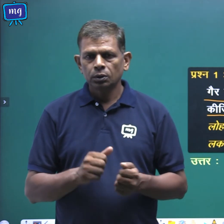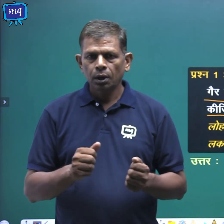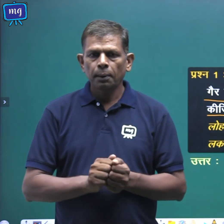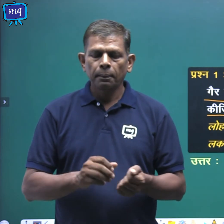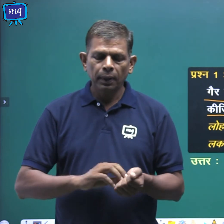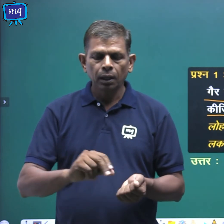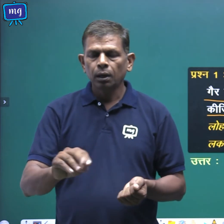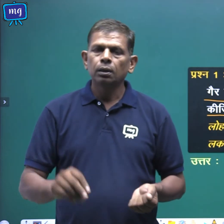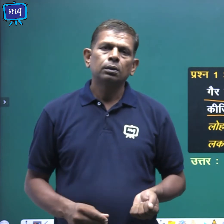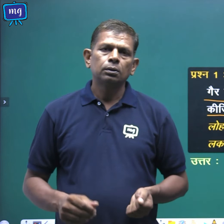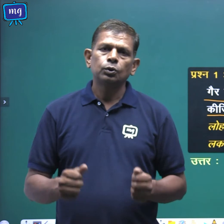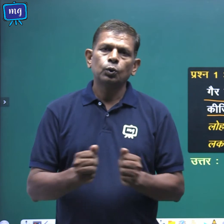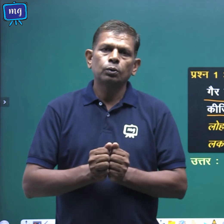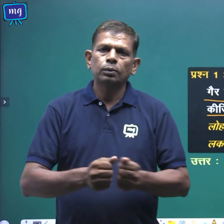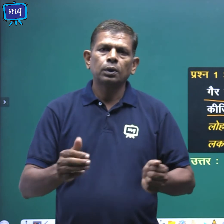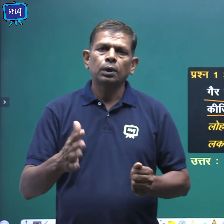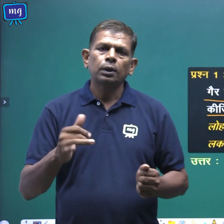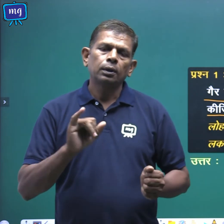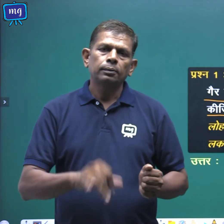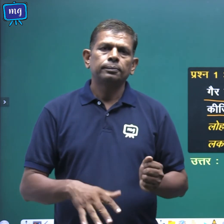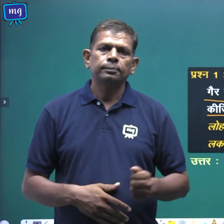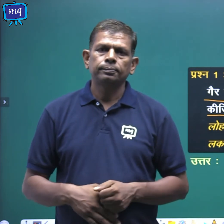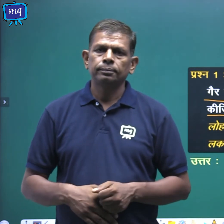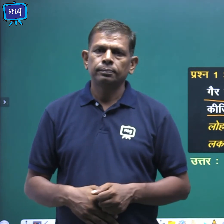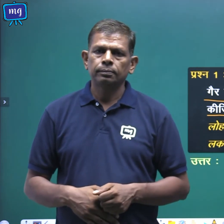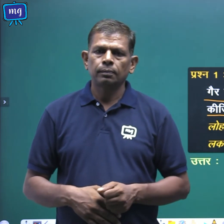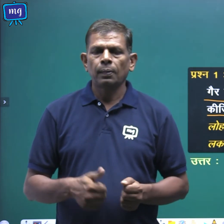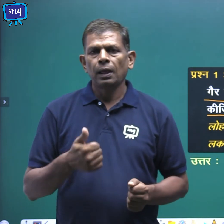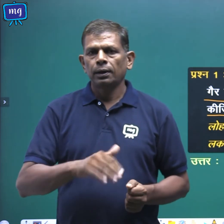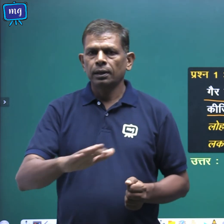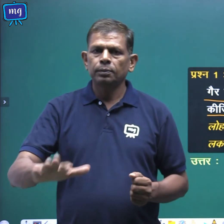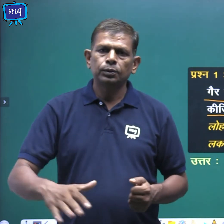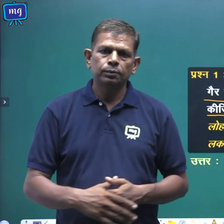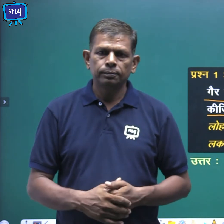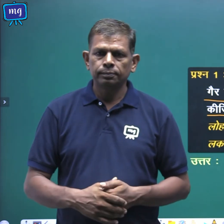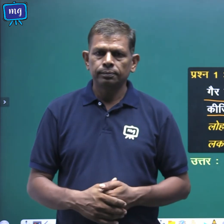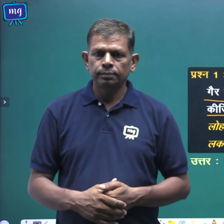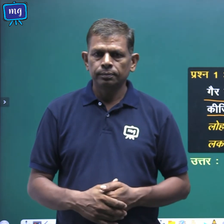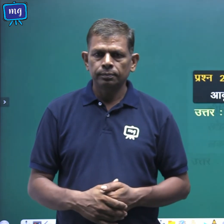पदार्थ गैर चुंबकीय है। ठीक है बच्चों।